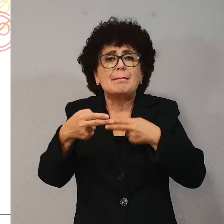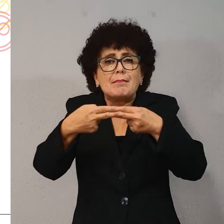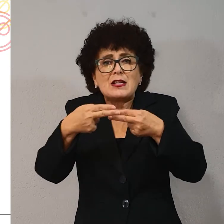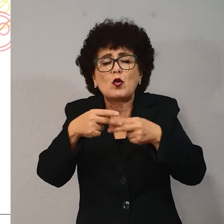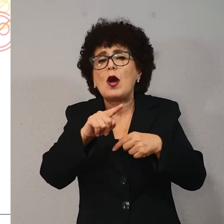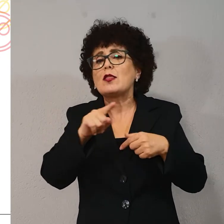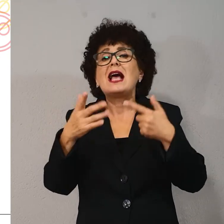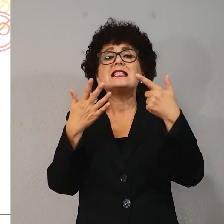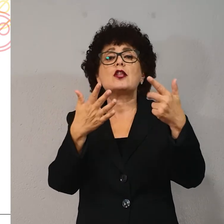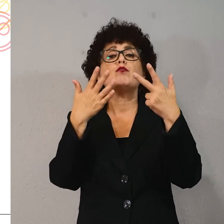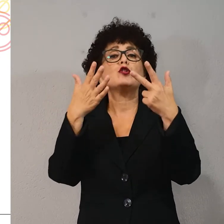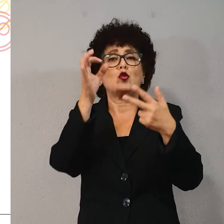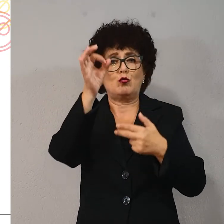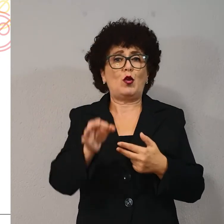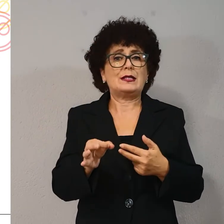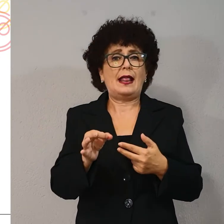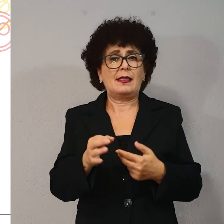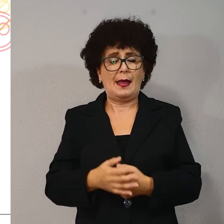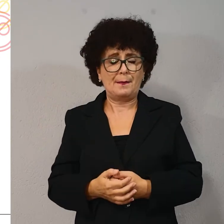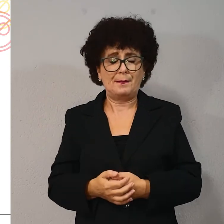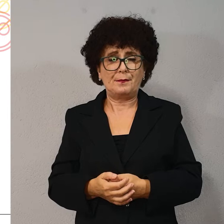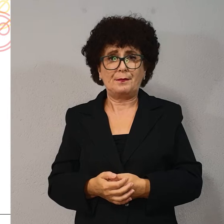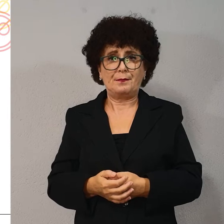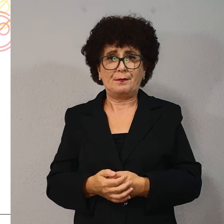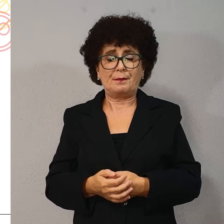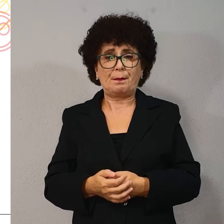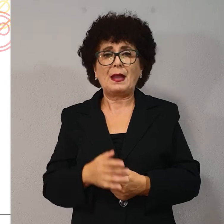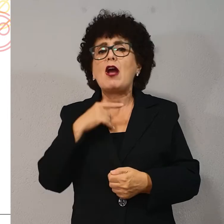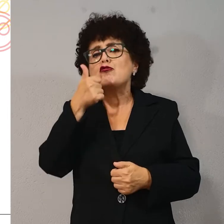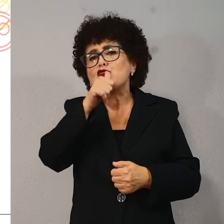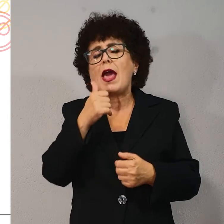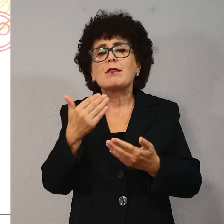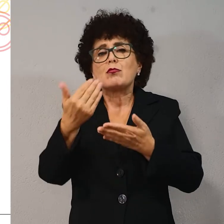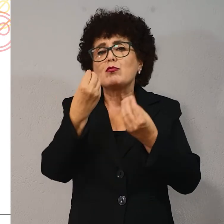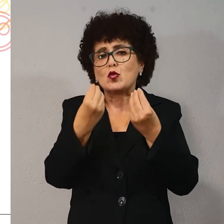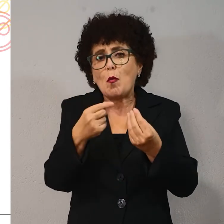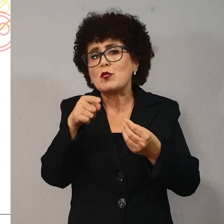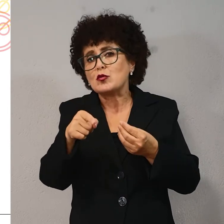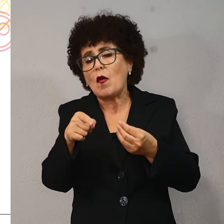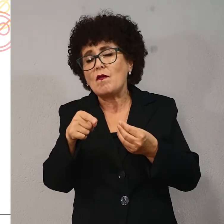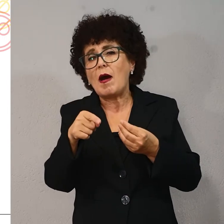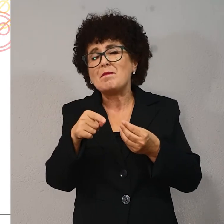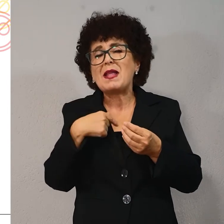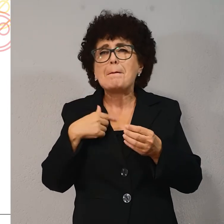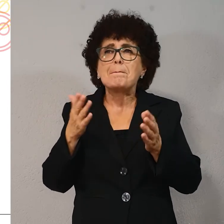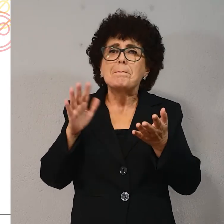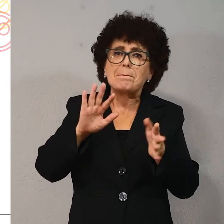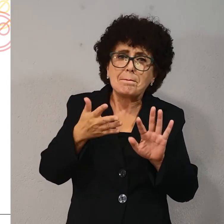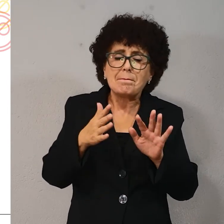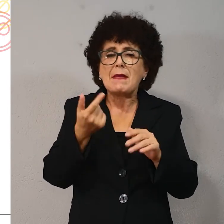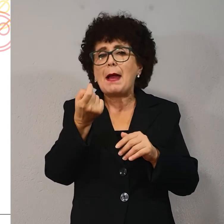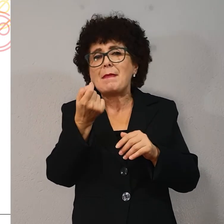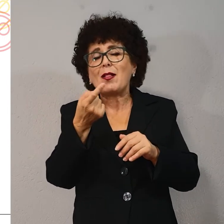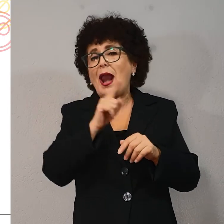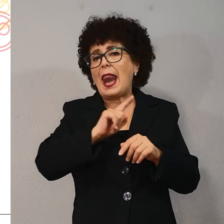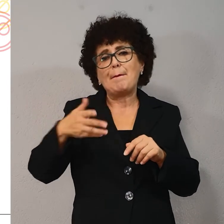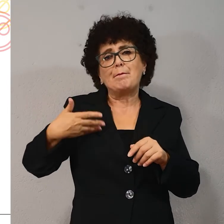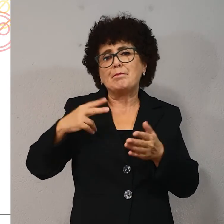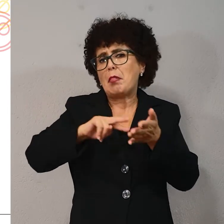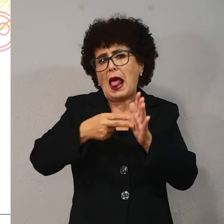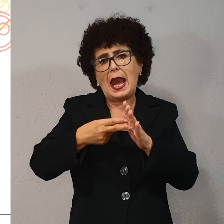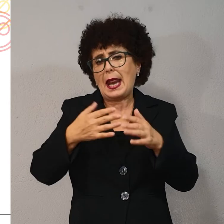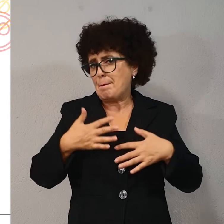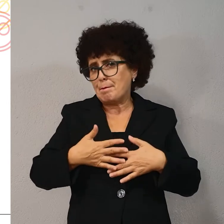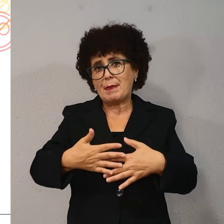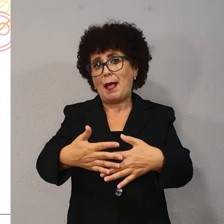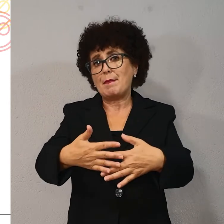до 78%. Предности. Помала веројатност за непланирана бременост